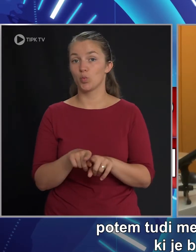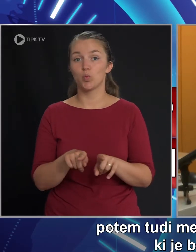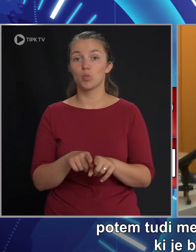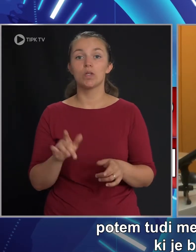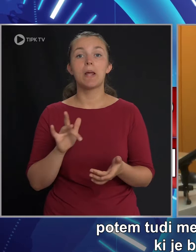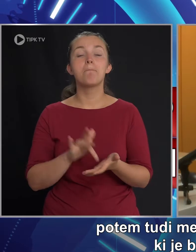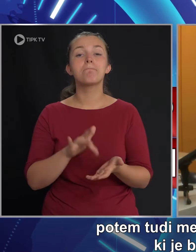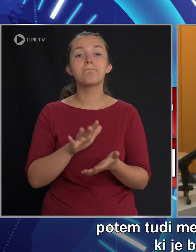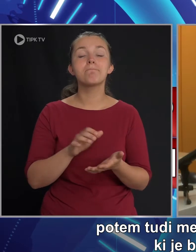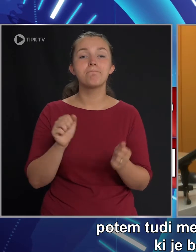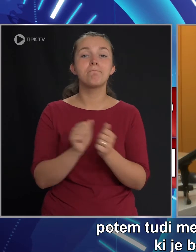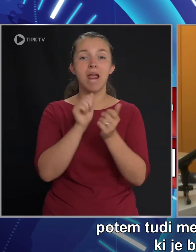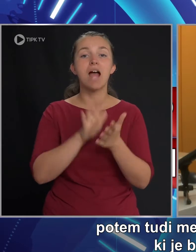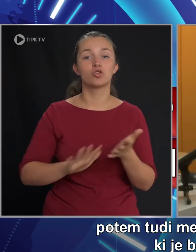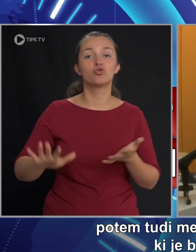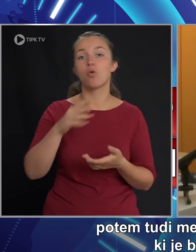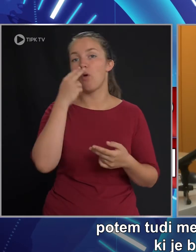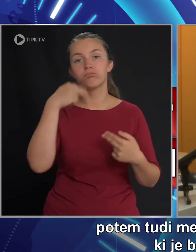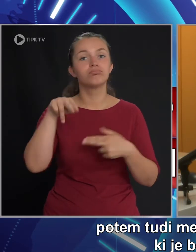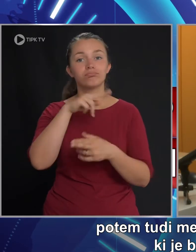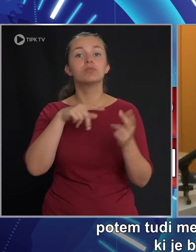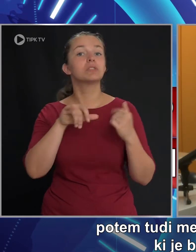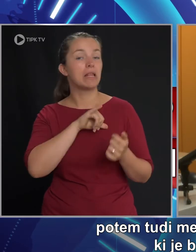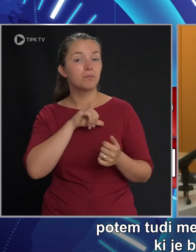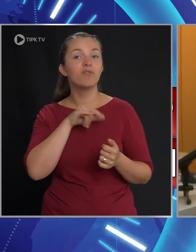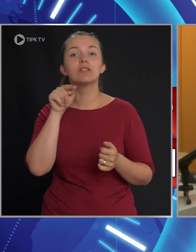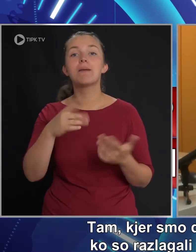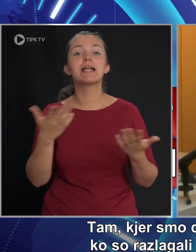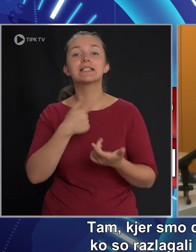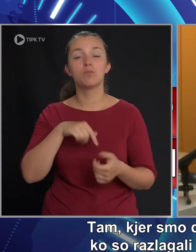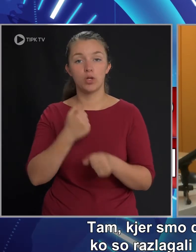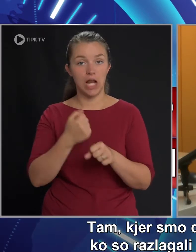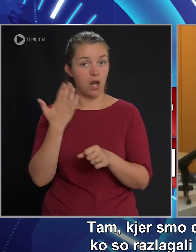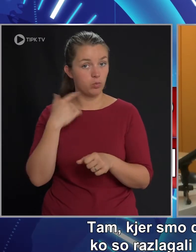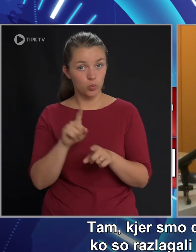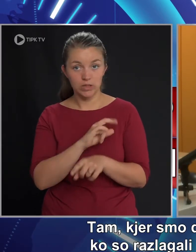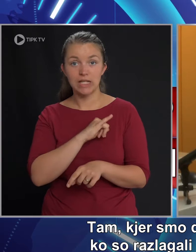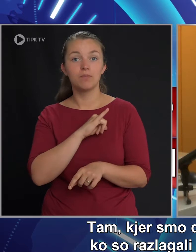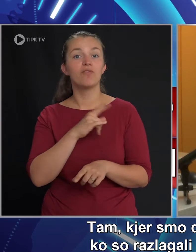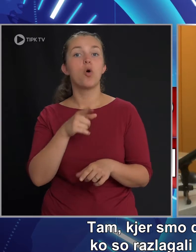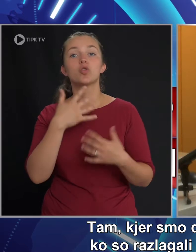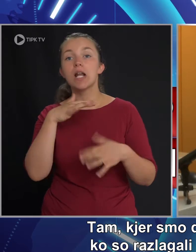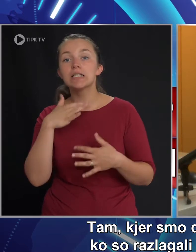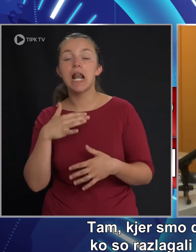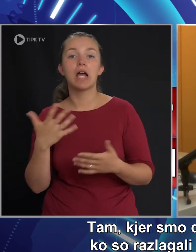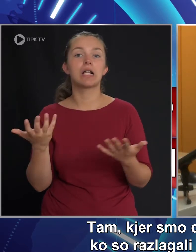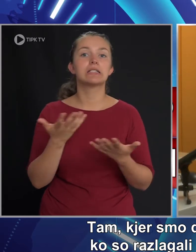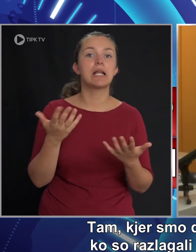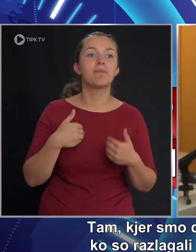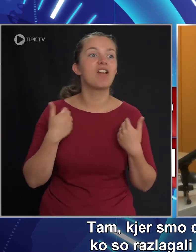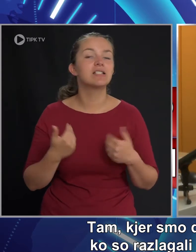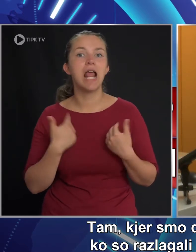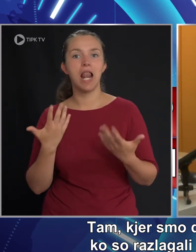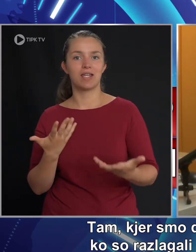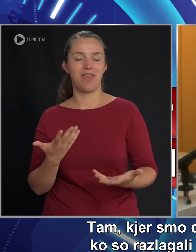tudi potem pač mesto smo si malo ogledali, pa zanimivo, pač tudi pač tam, ki smo delali, je bilo tudi zanimivo, pač ko so razlagali z